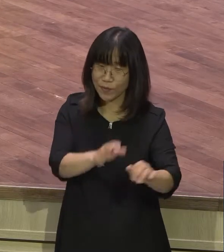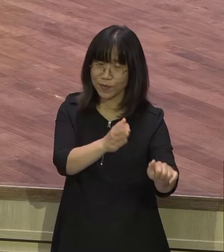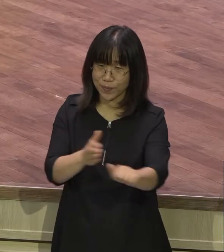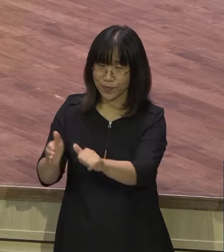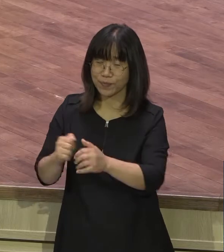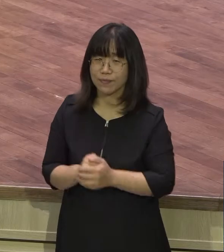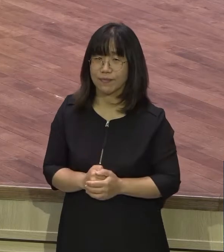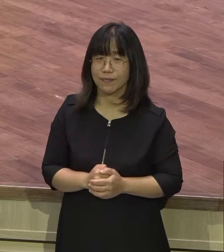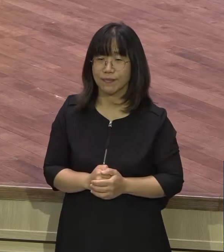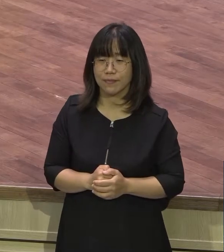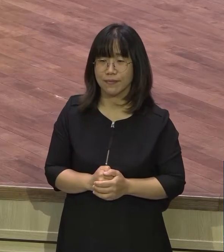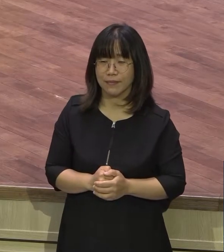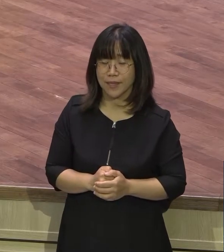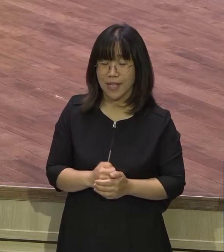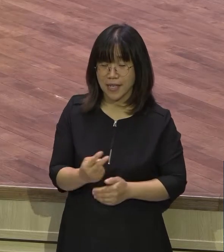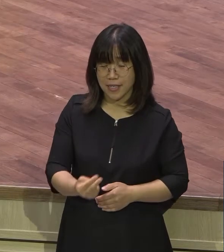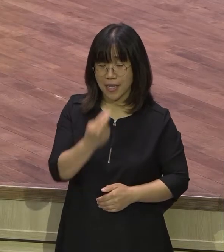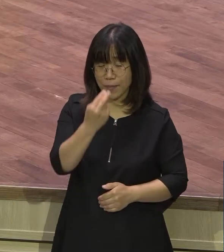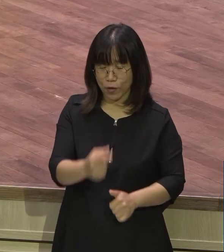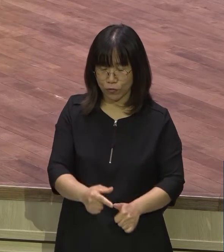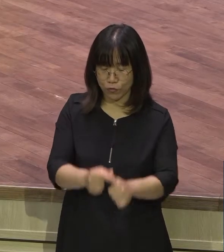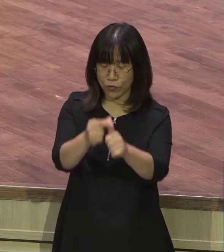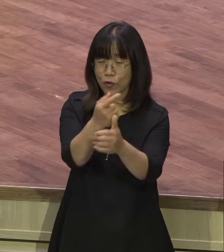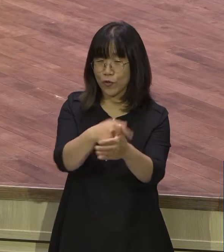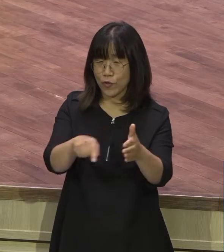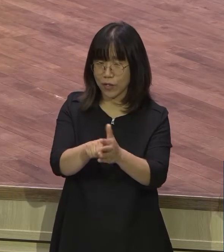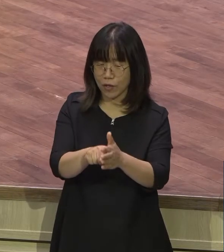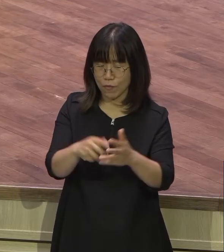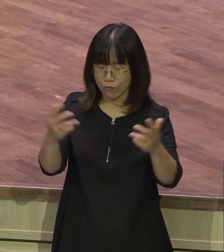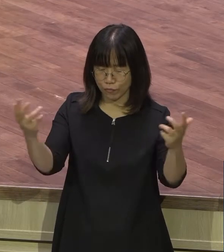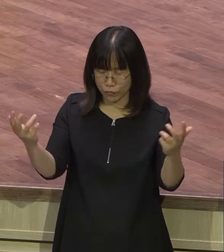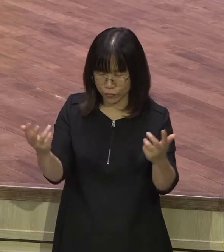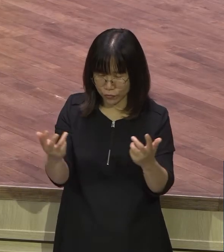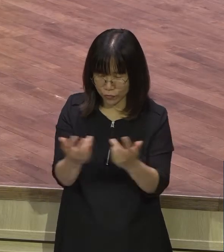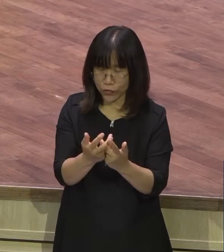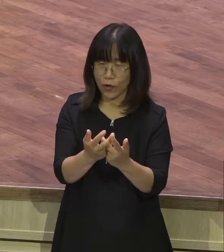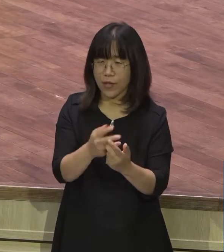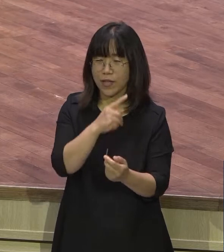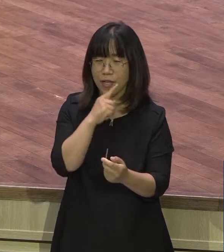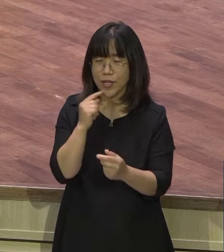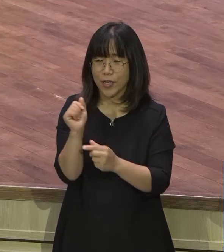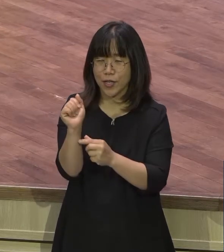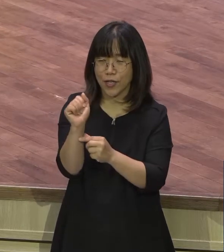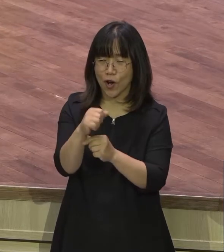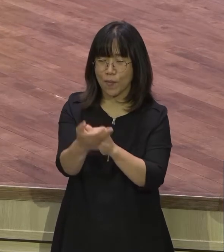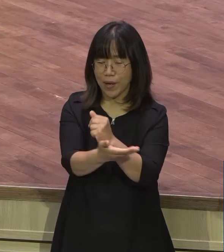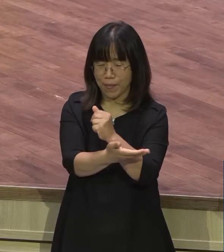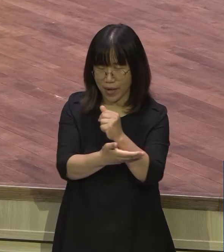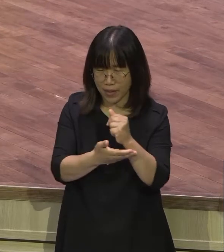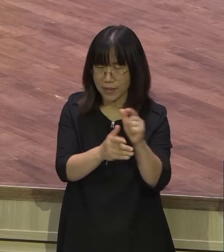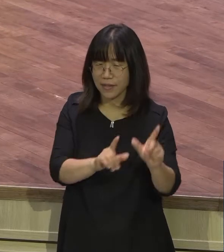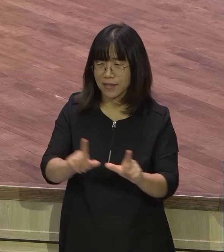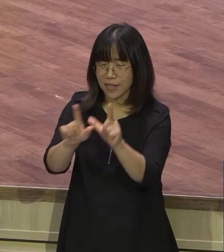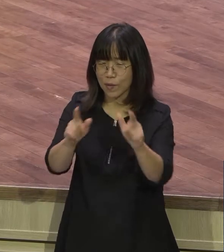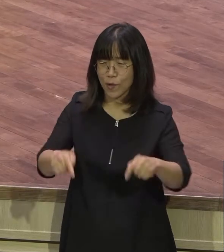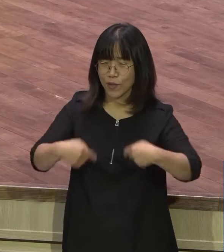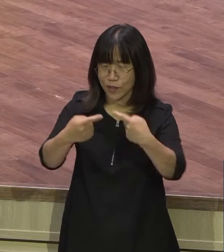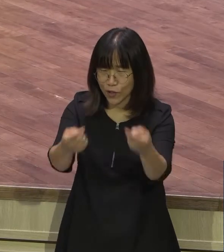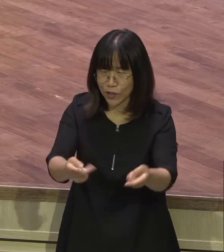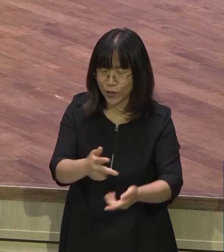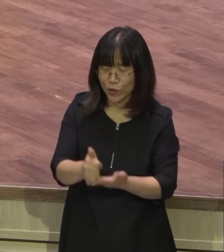나아가서 생명원에 풍성한 그런 열매를 맺는 삶 속으로 들어가시기를 점으로 축복합니다